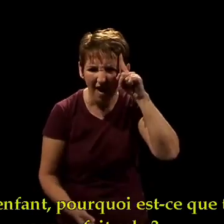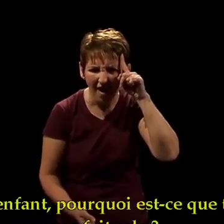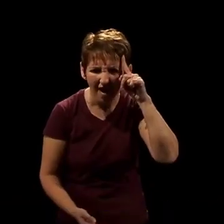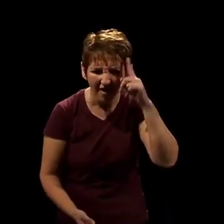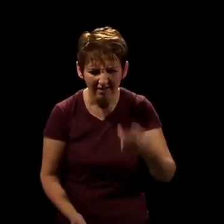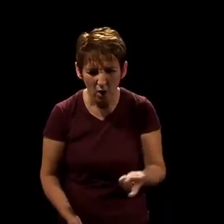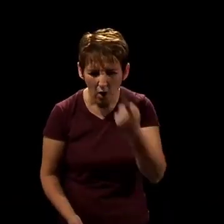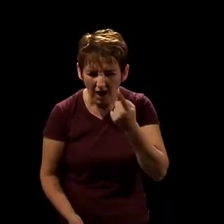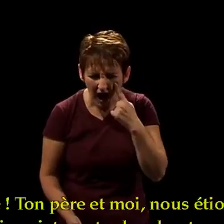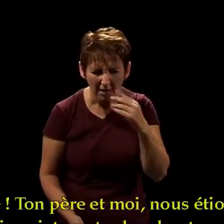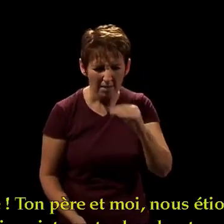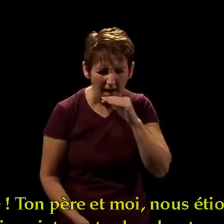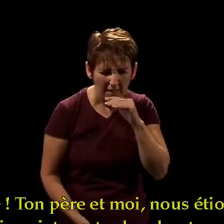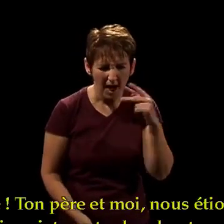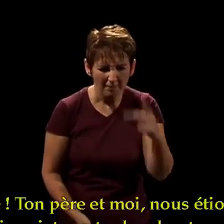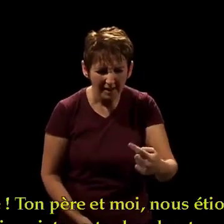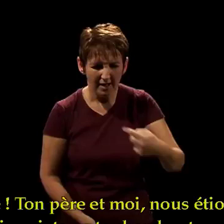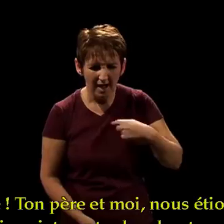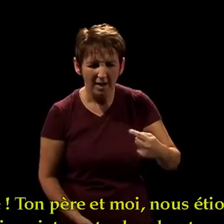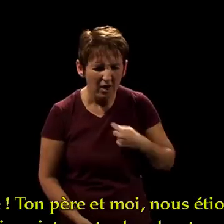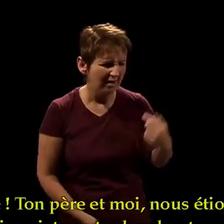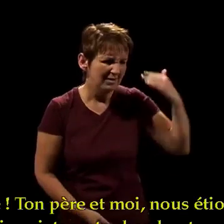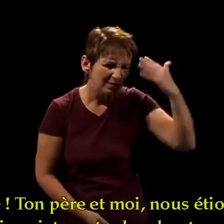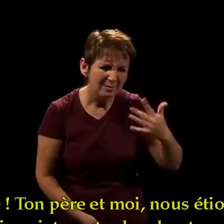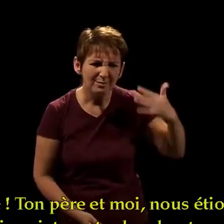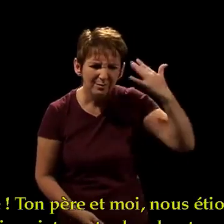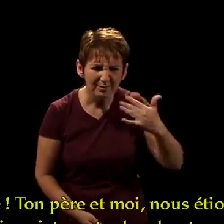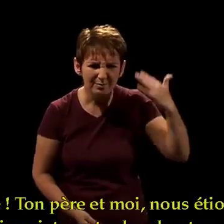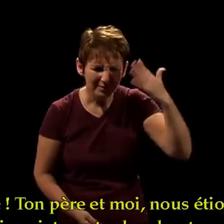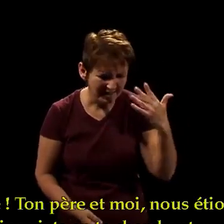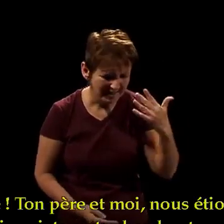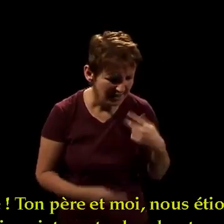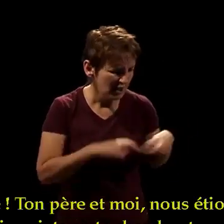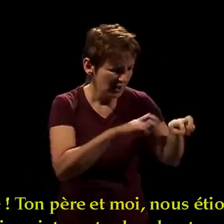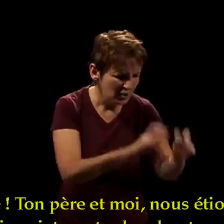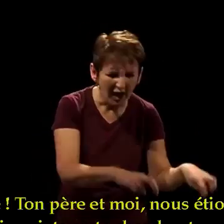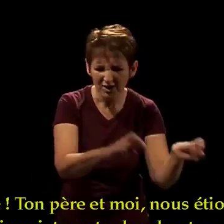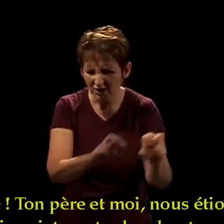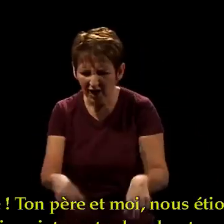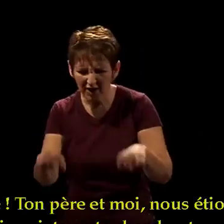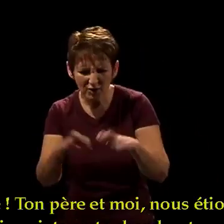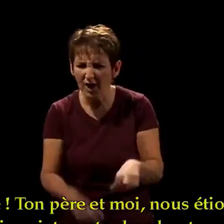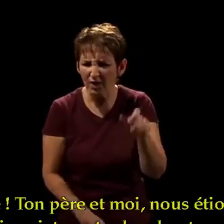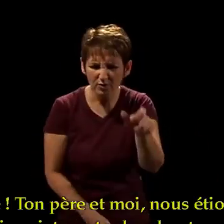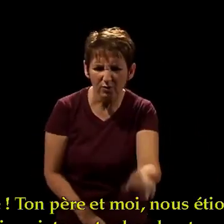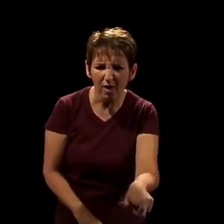fait cela? Regarde, ton père et moi, nous étions très inquiets en te cherchant. »